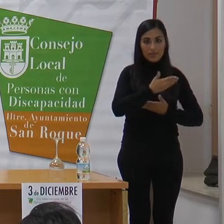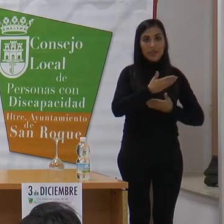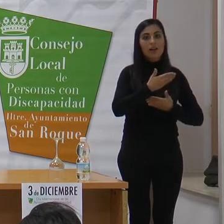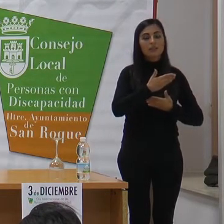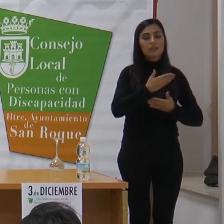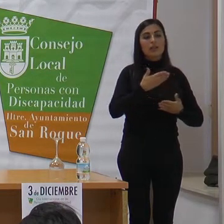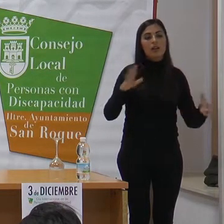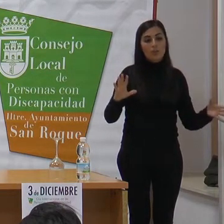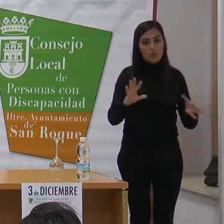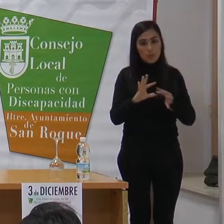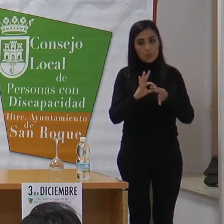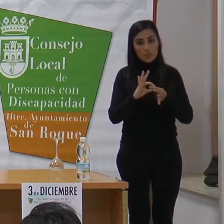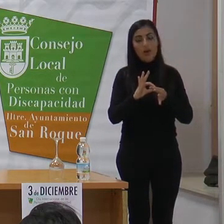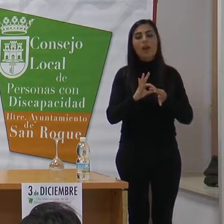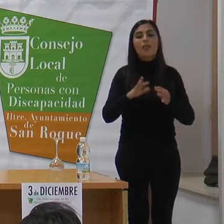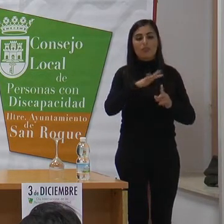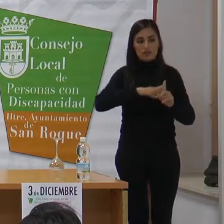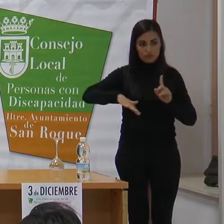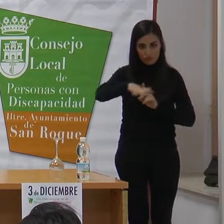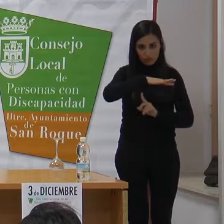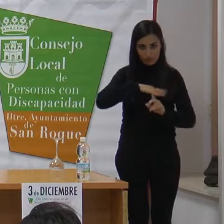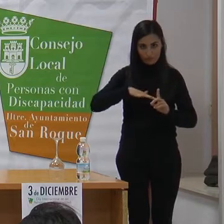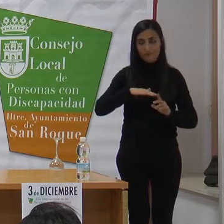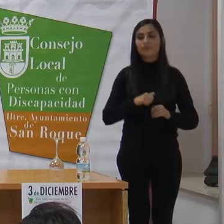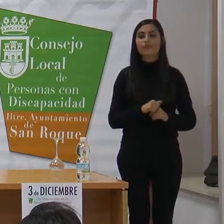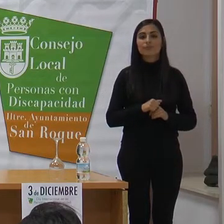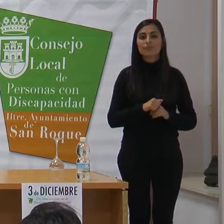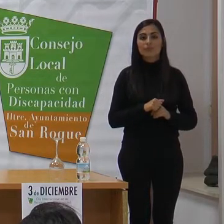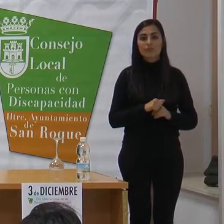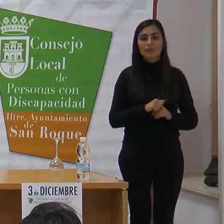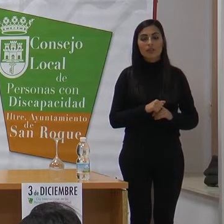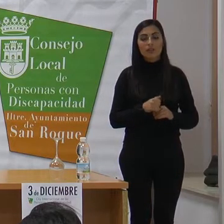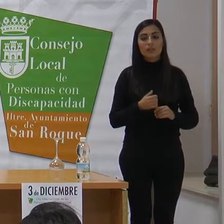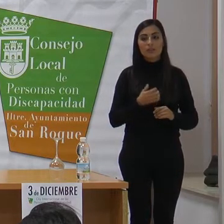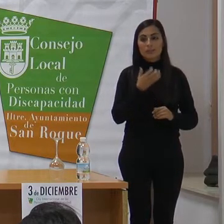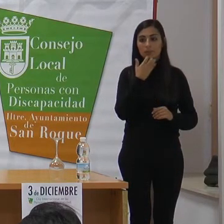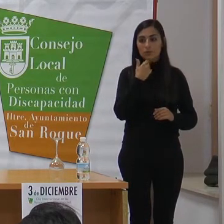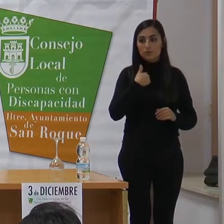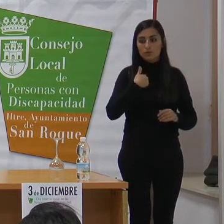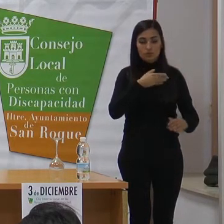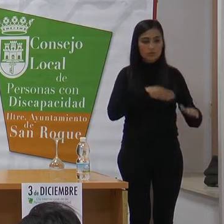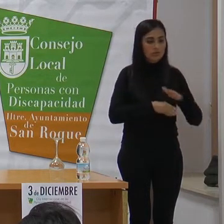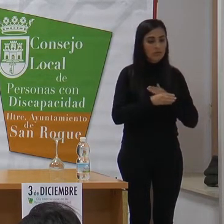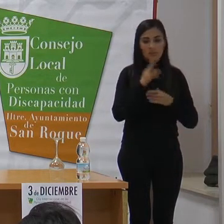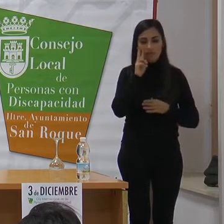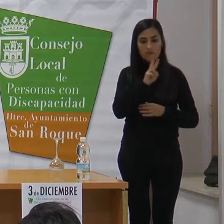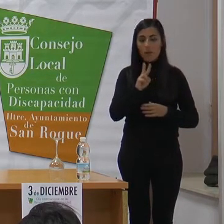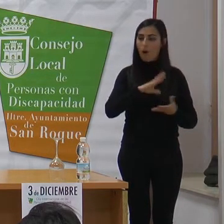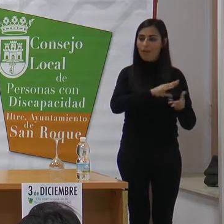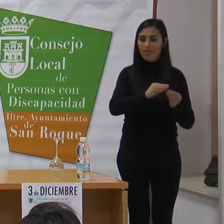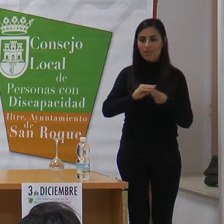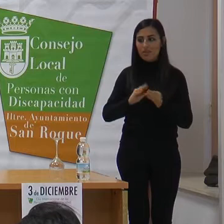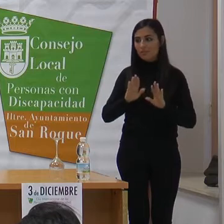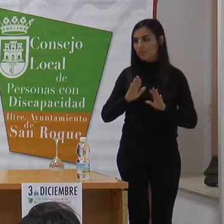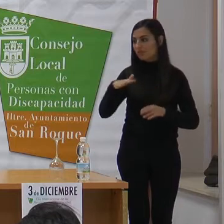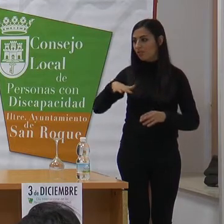tipologías, intensidades, medios y familias. Para el director general, hay que reivindicar los derechos porque se tienen. Desde